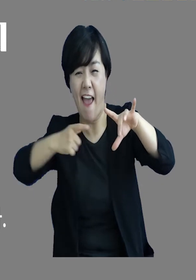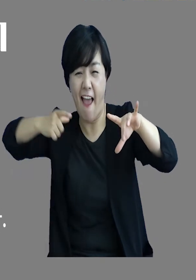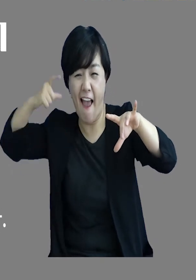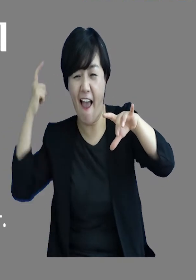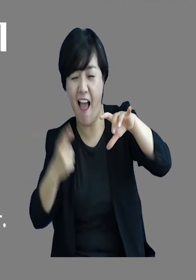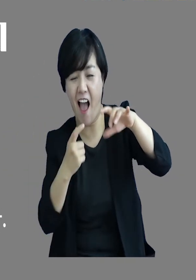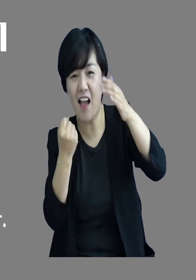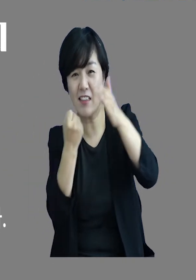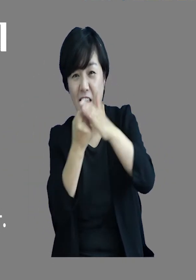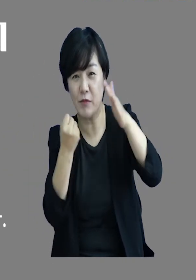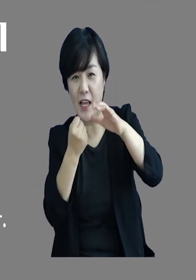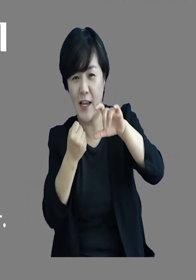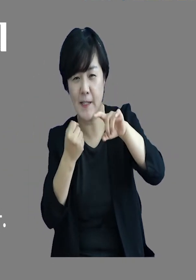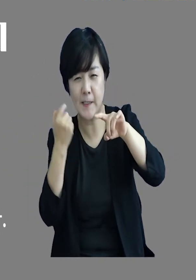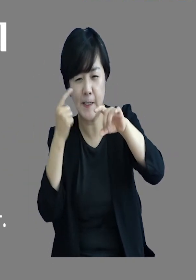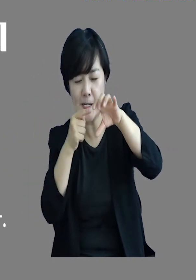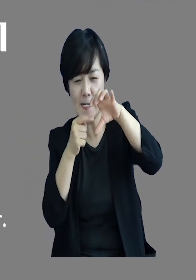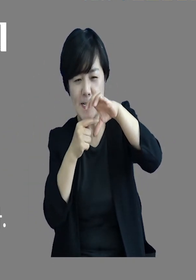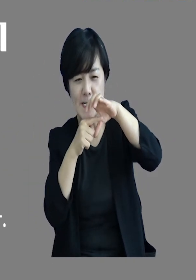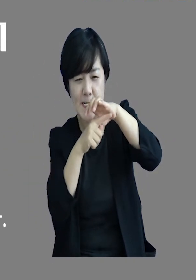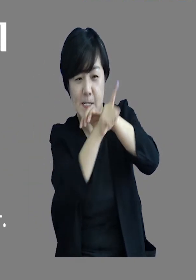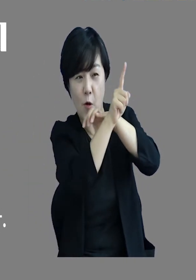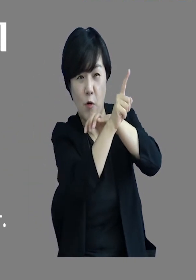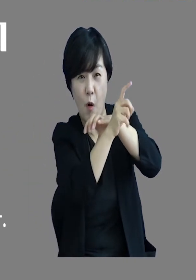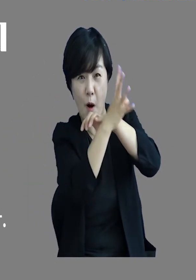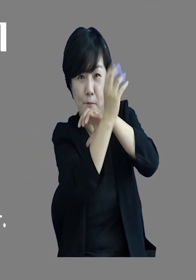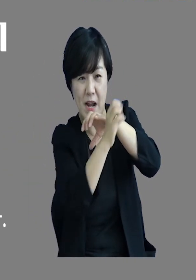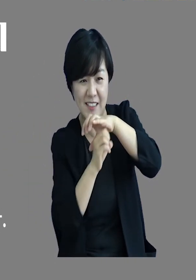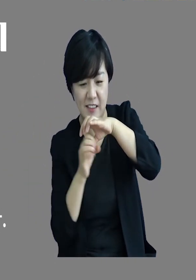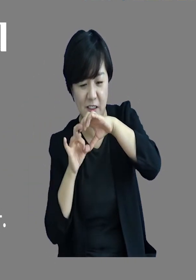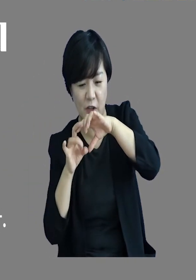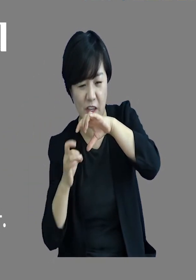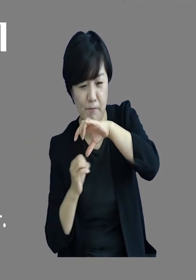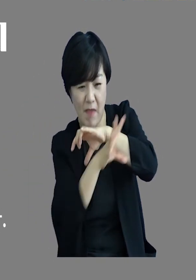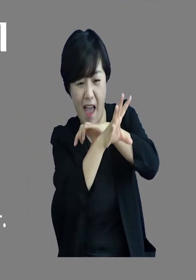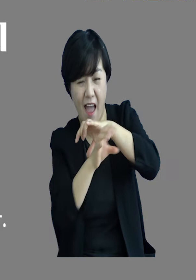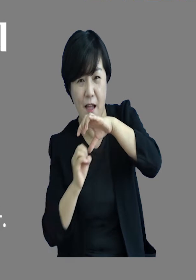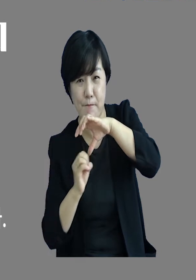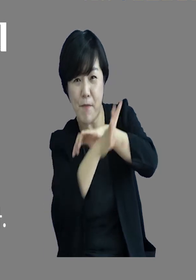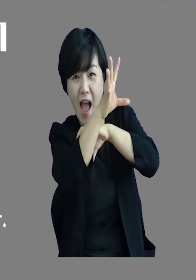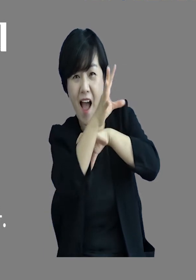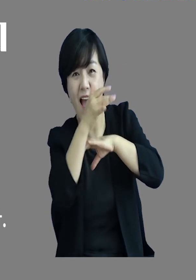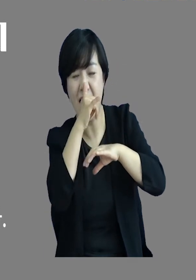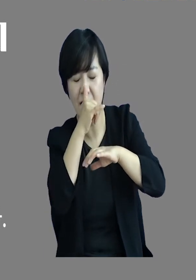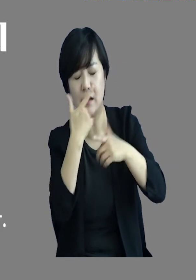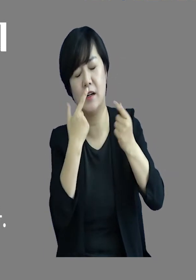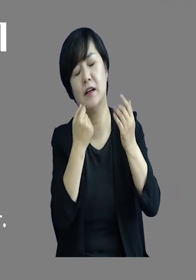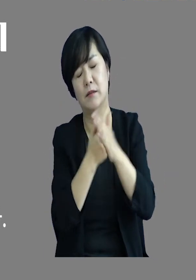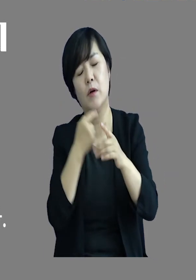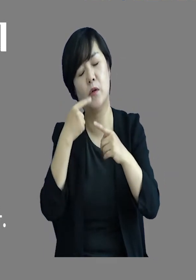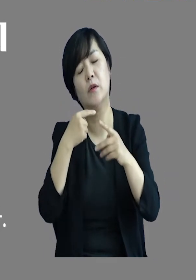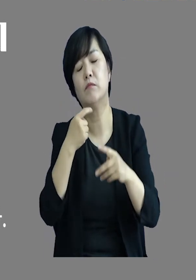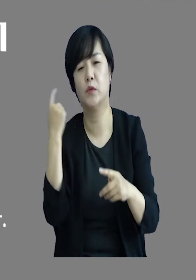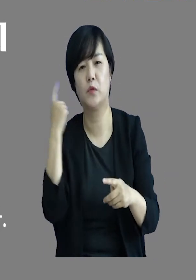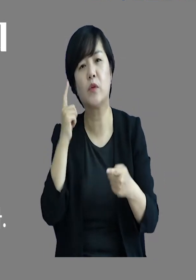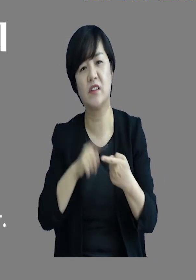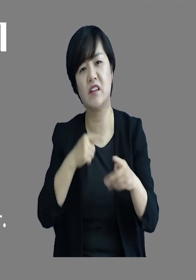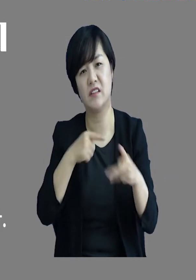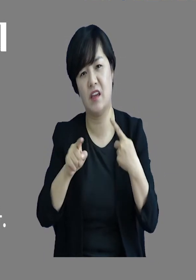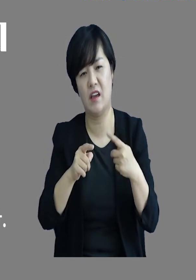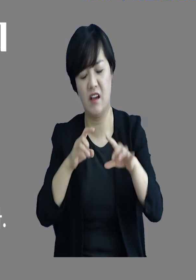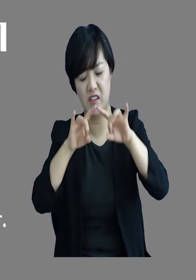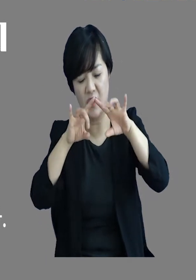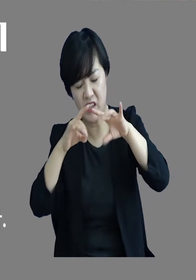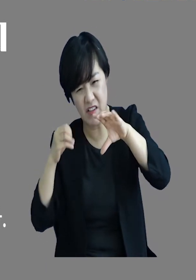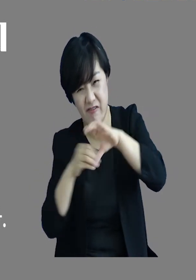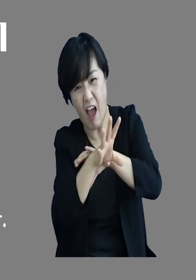세기 때문에 청신경 쪽으로 굉장히 많은 전기 에너지를 넣게 됩니다. 그래서 우리가 소리를 이해하게 되는 거거든요. 전극을 넣어주는